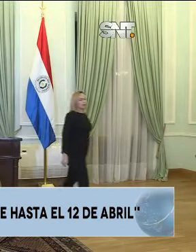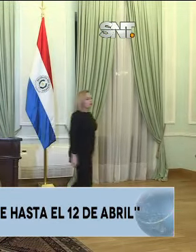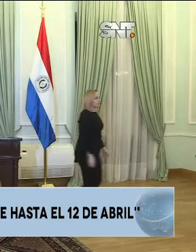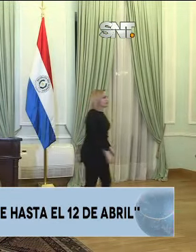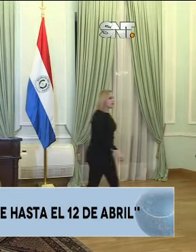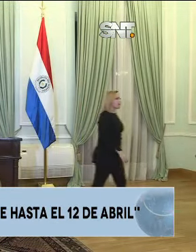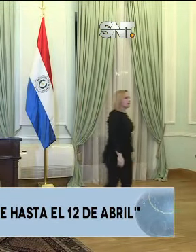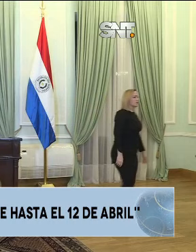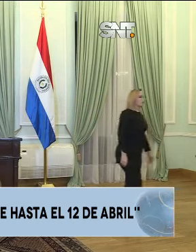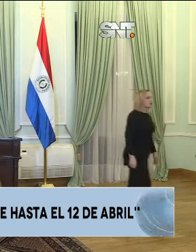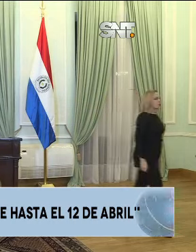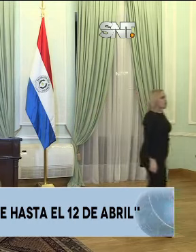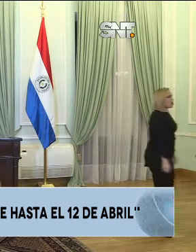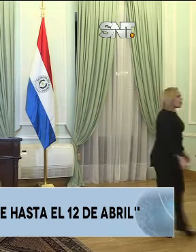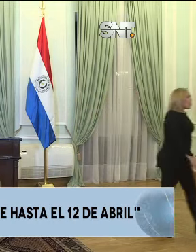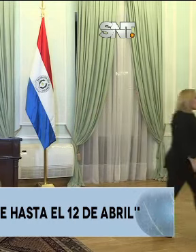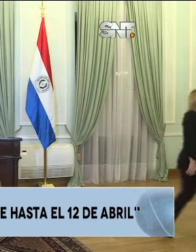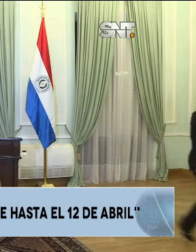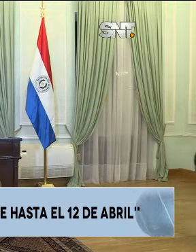luego del mensaje presidencial.